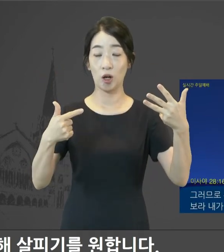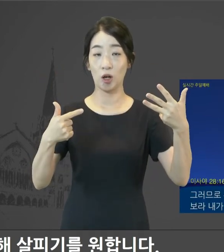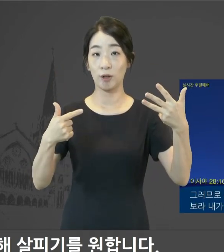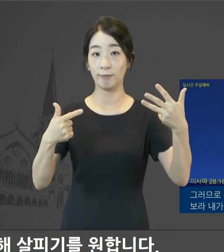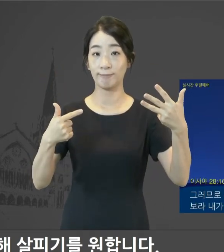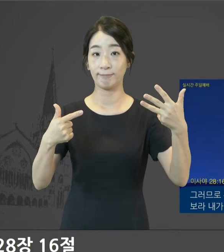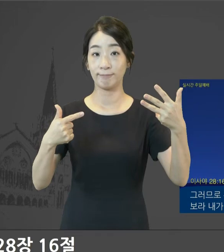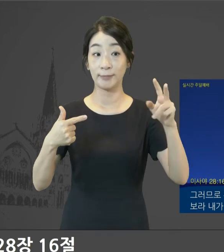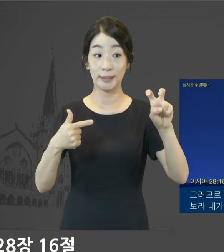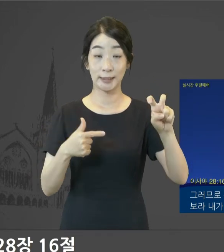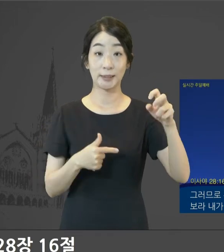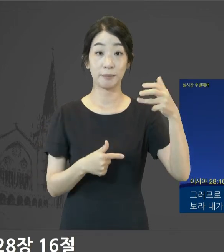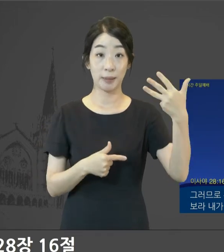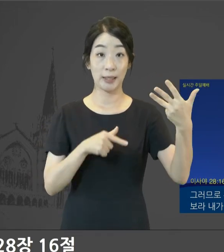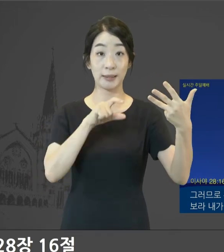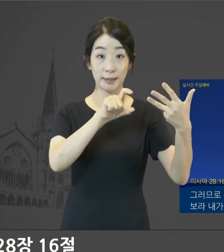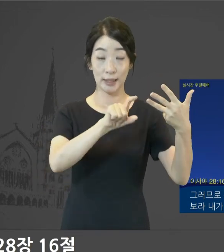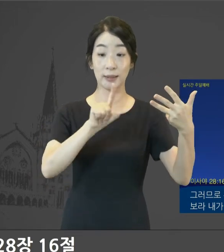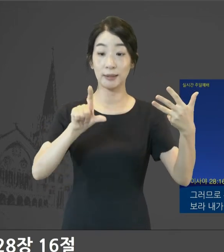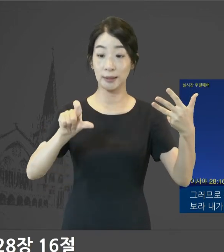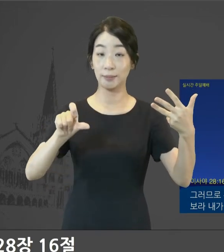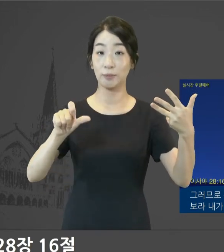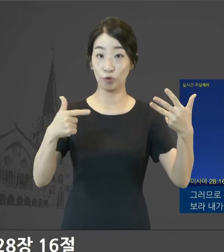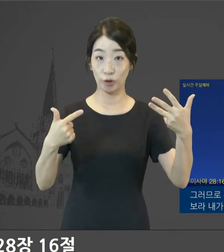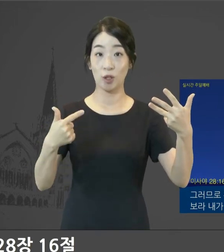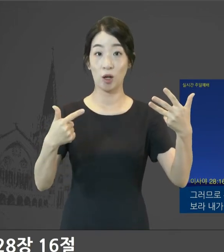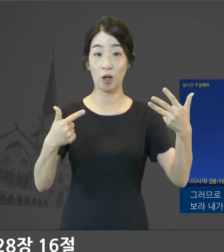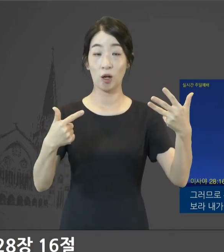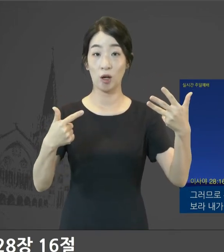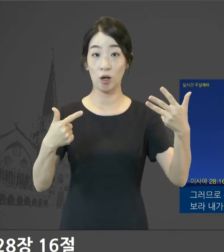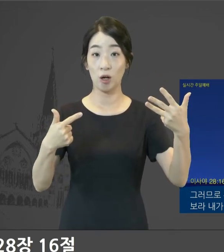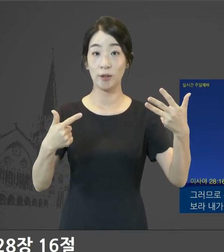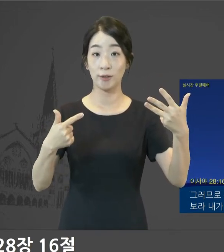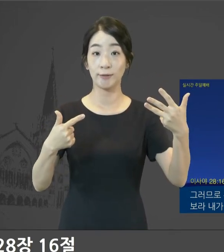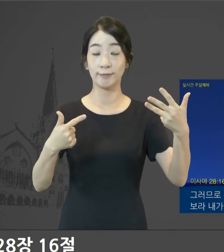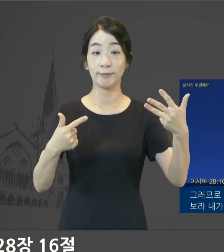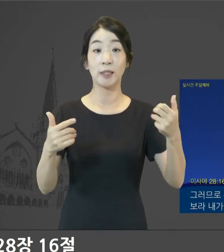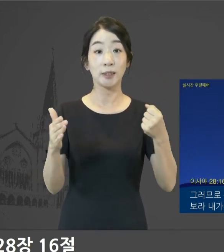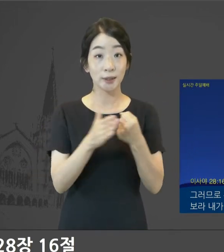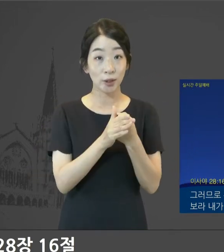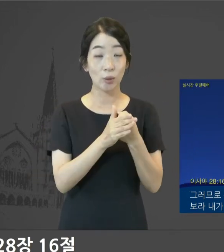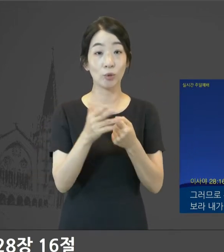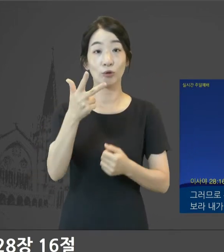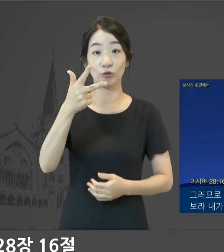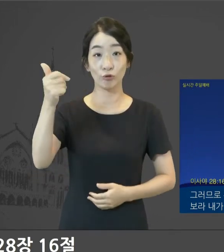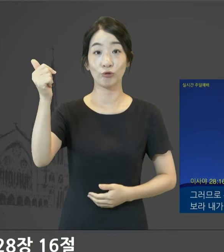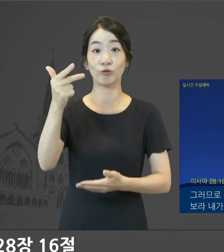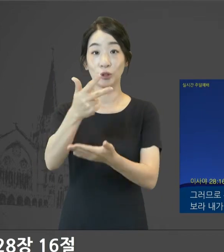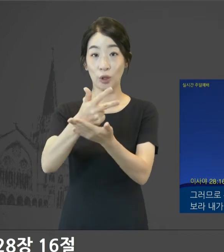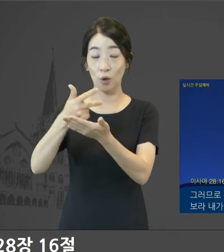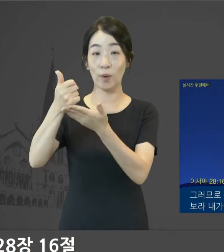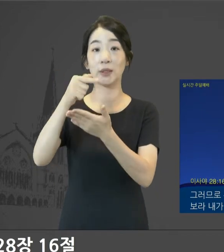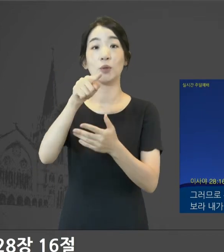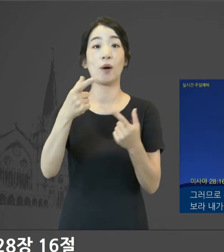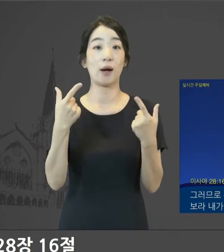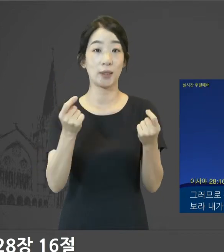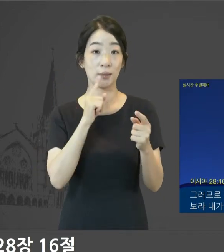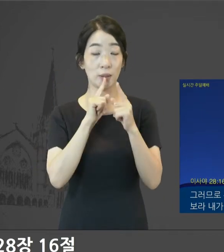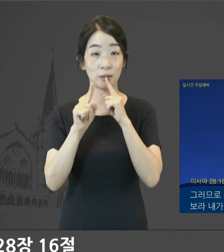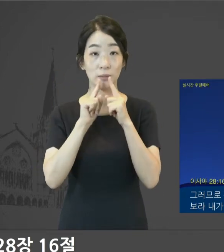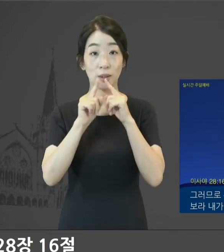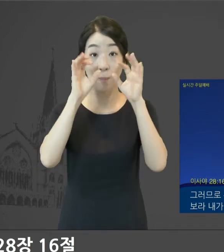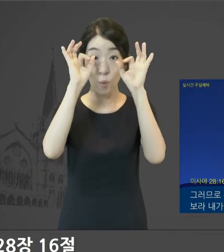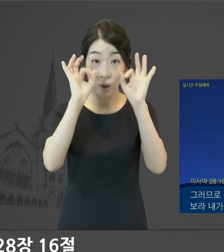16절 같이 한번 자막으로 읽겠습니다. 읽습니다. 그러므로 주 여호와께서 이같이 이르시되,